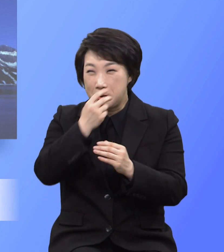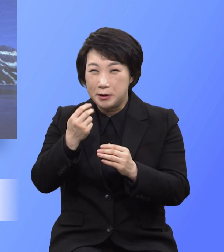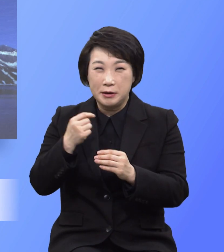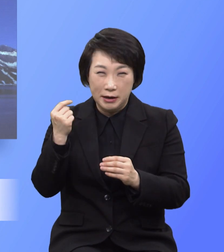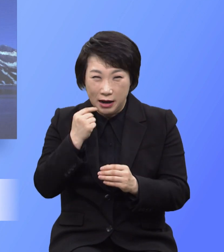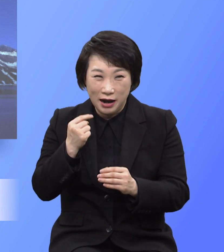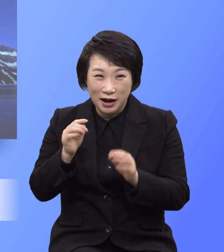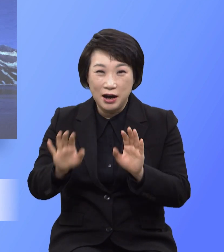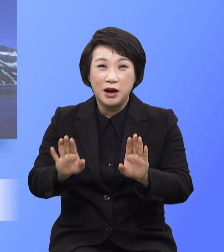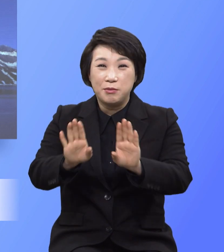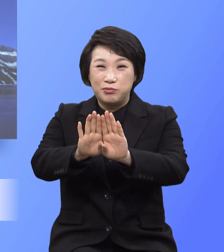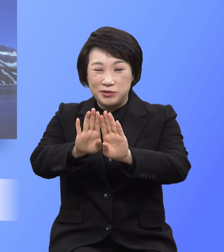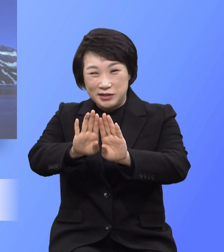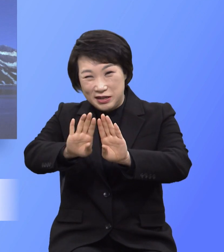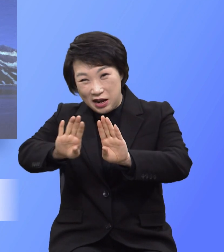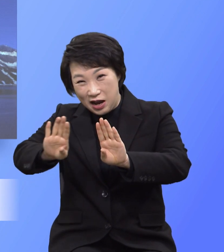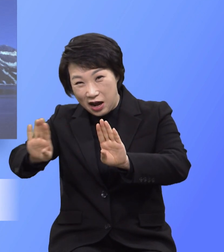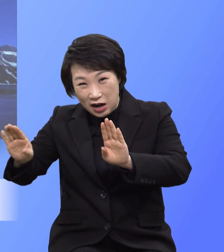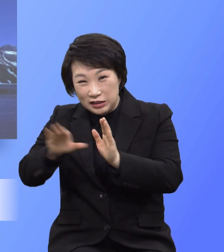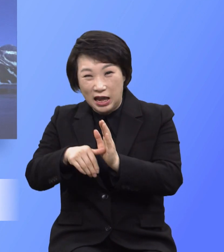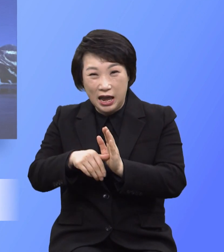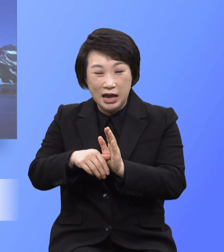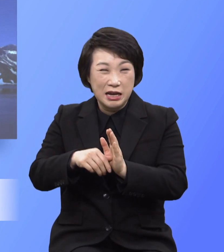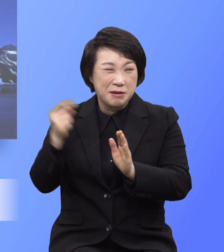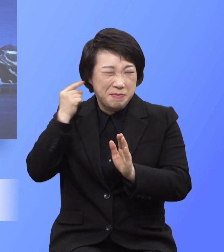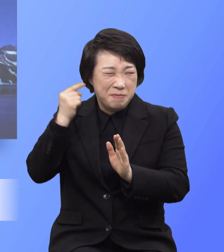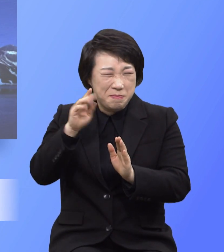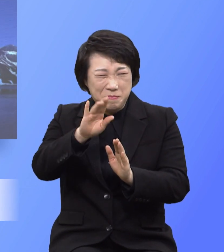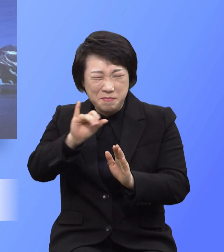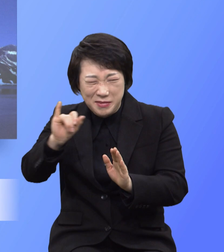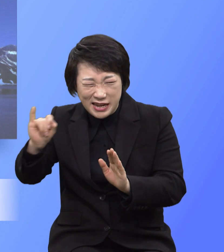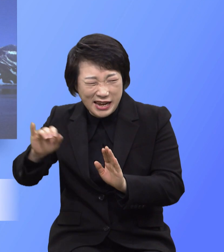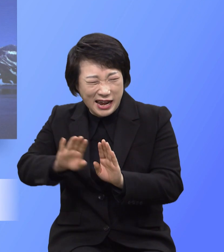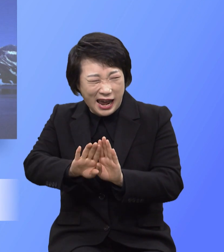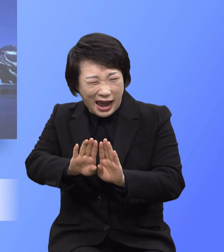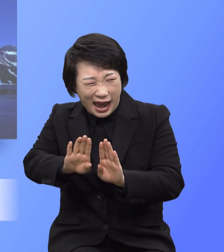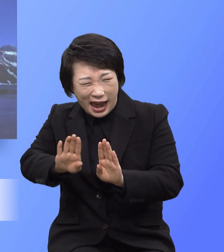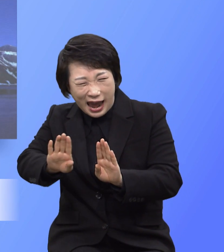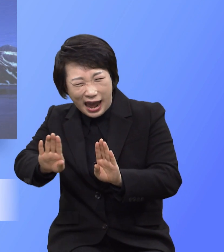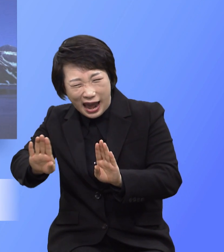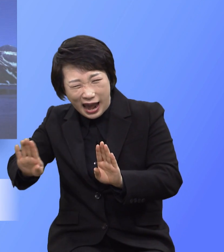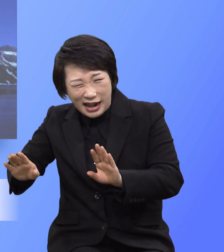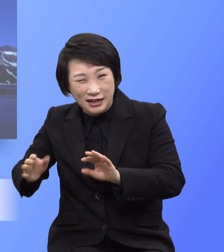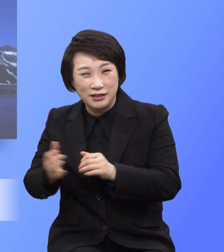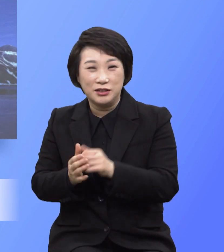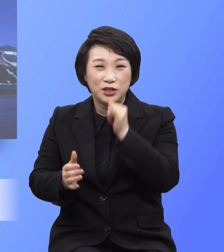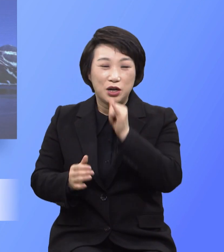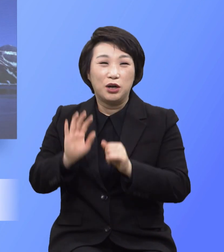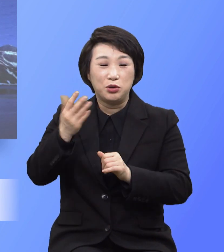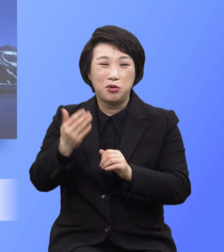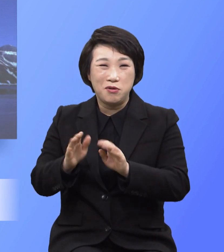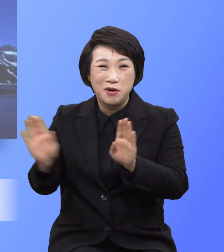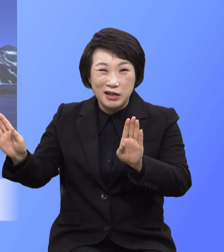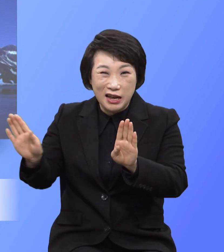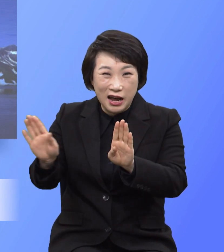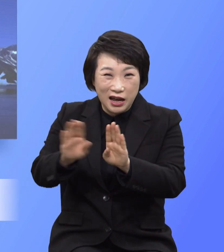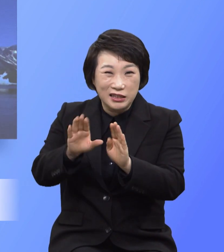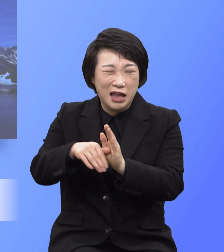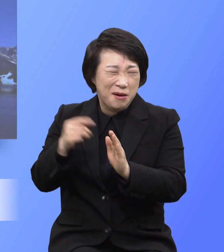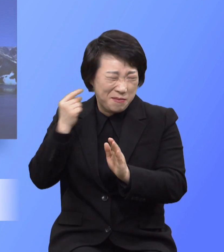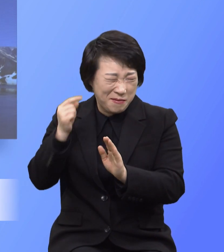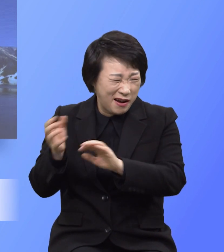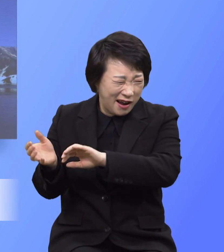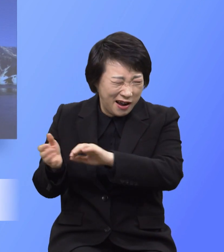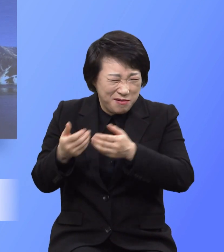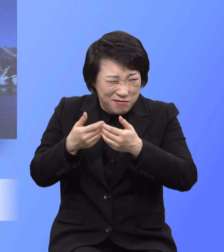막 기역이 삐큰 열리고 삐큰 닫히고 막 이런 집에서